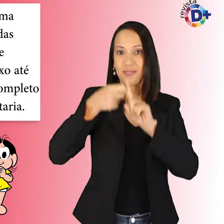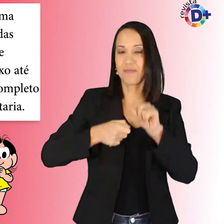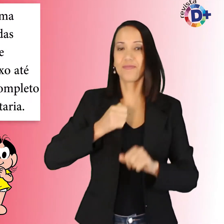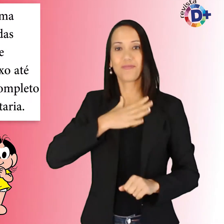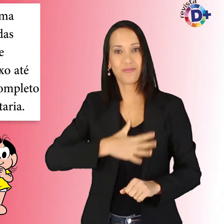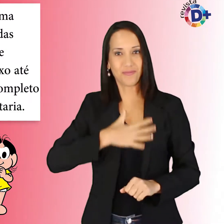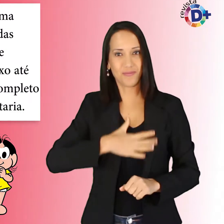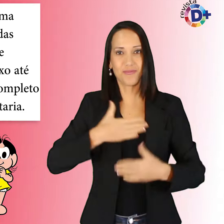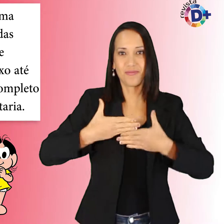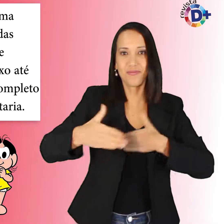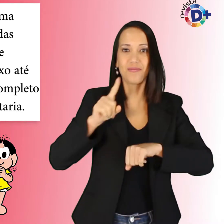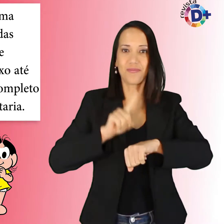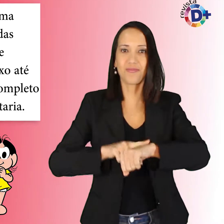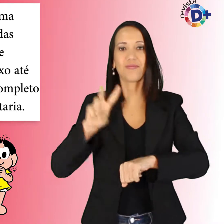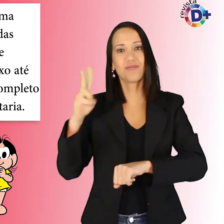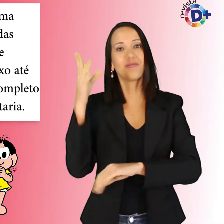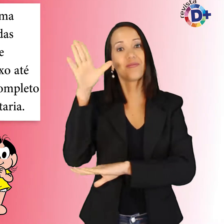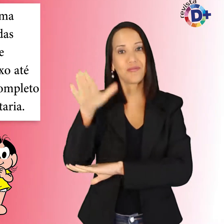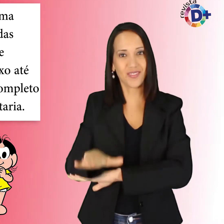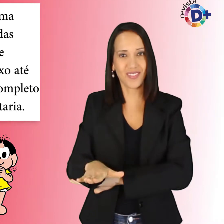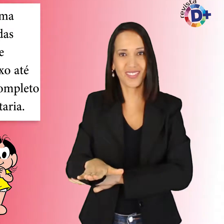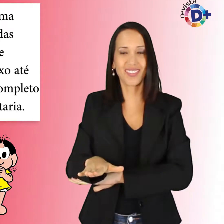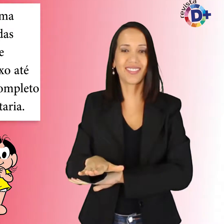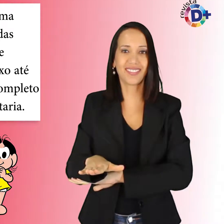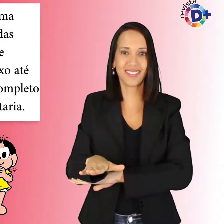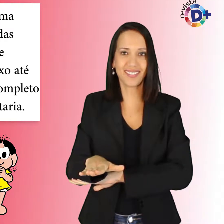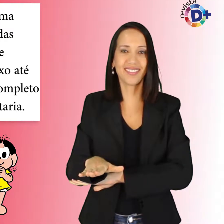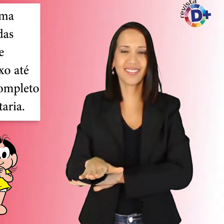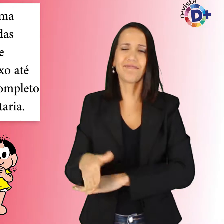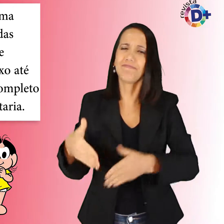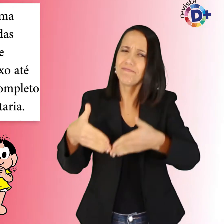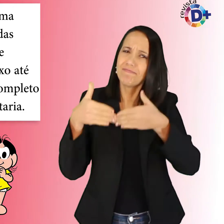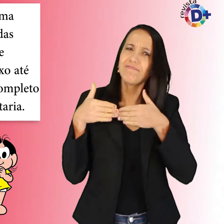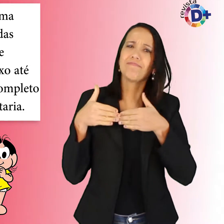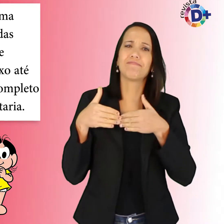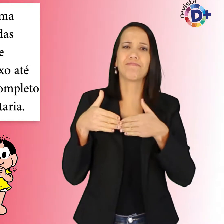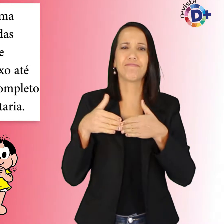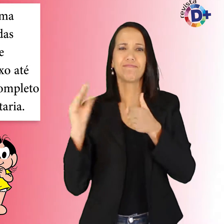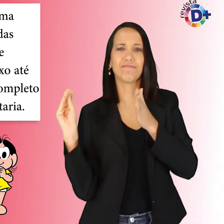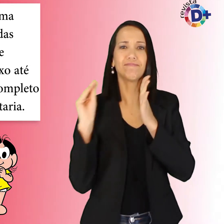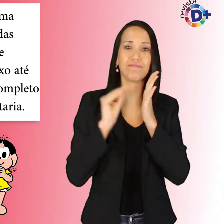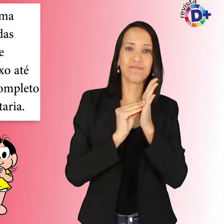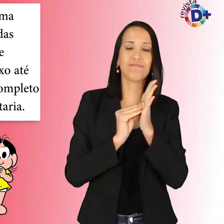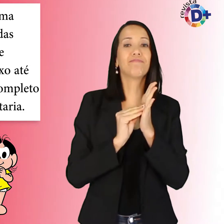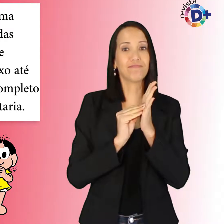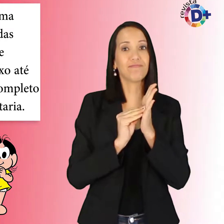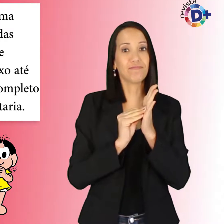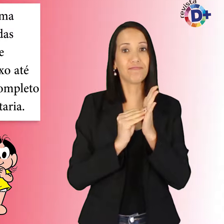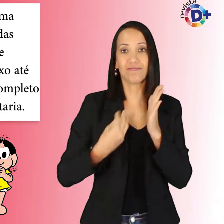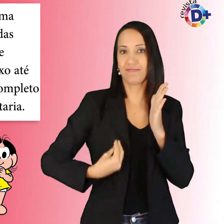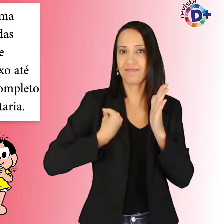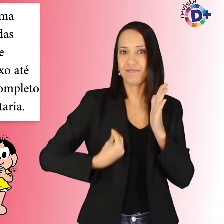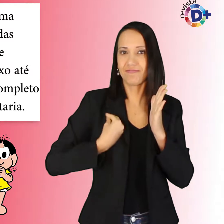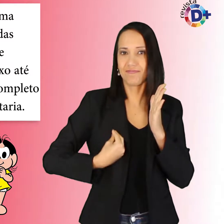agosto a partir das 14 horas por favor confirme presença pelos contatos